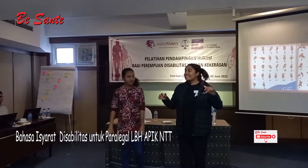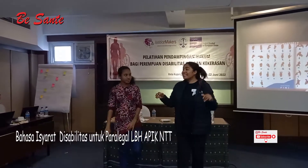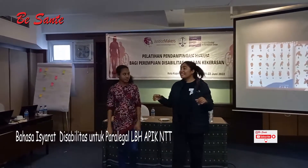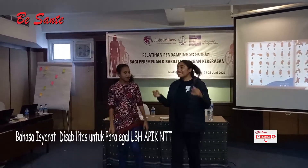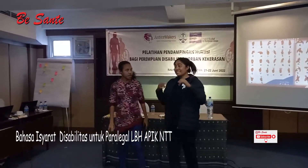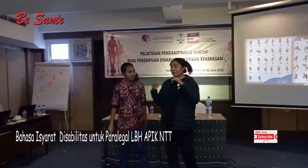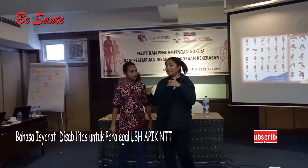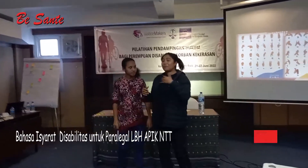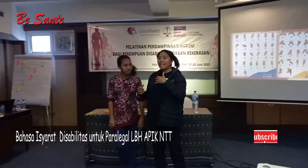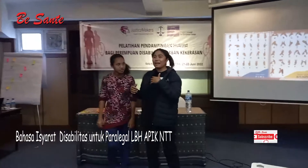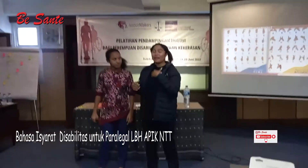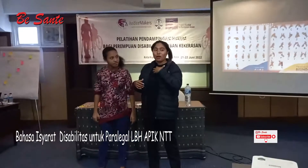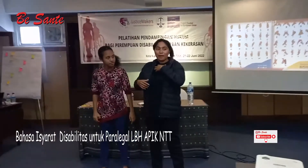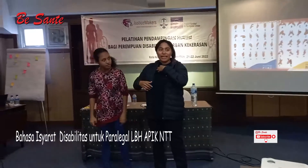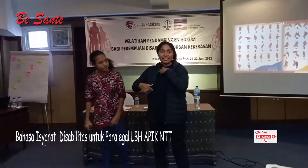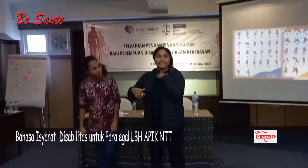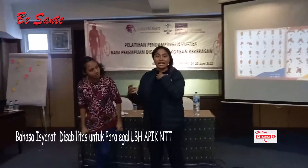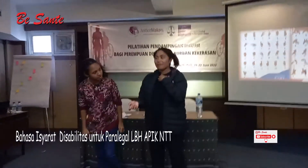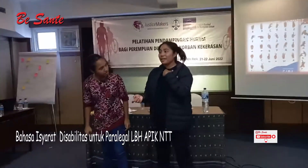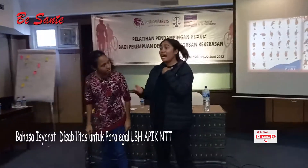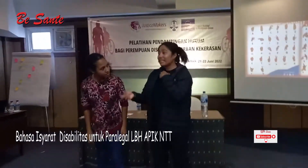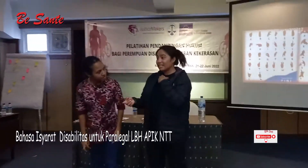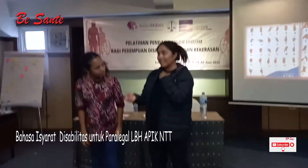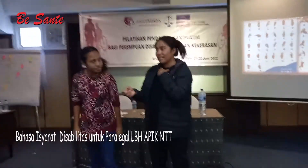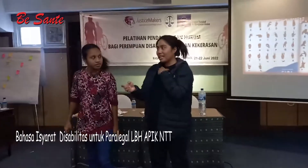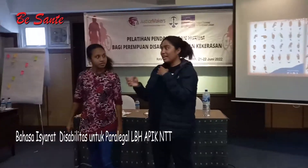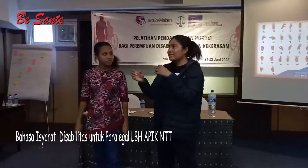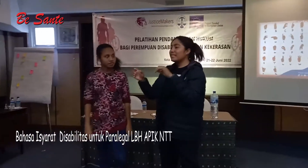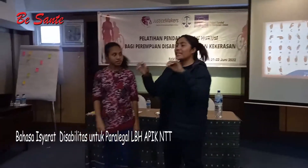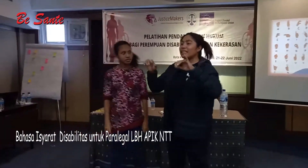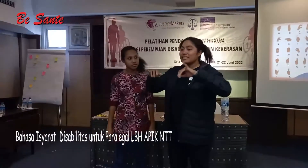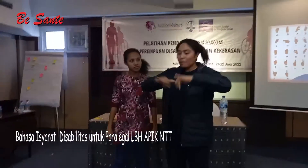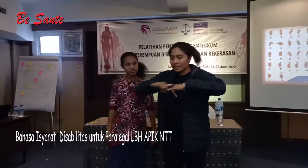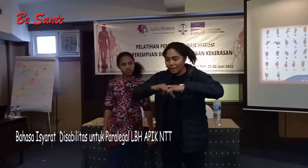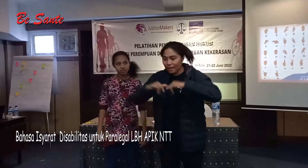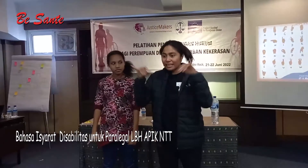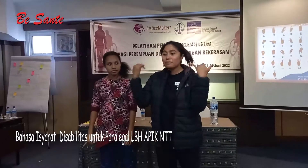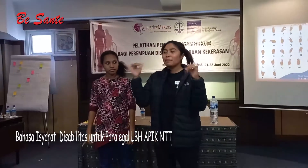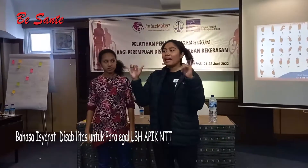Jadi kan beta bilang kalau beda isyarat beda arti. Jadi ini sama-sama, ini